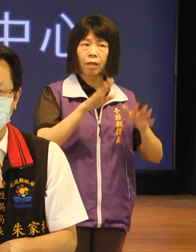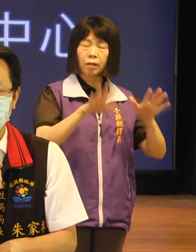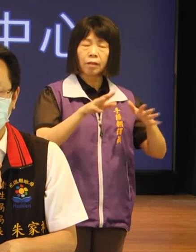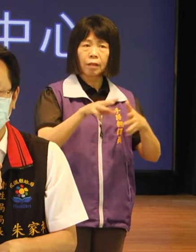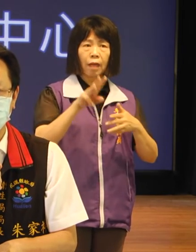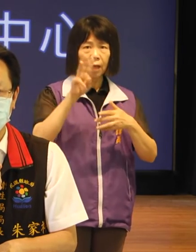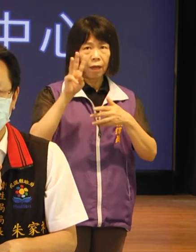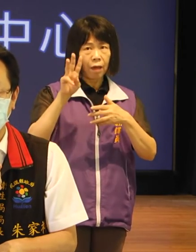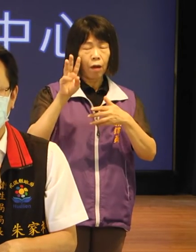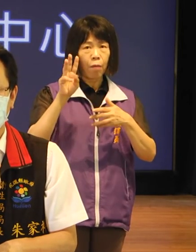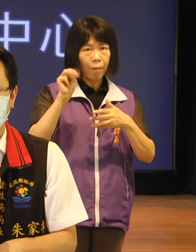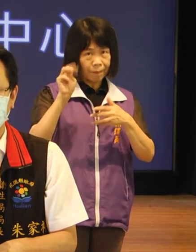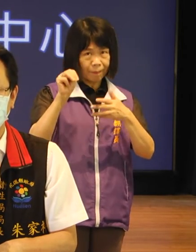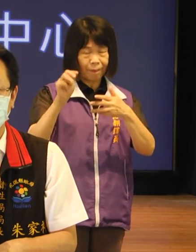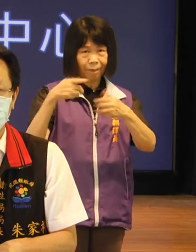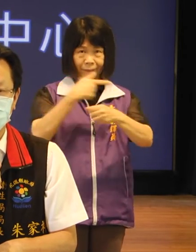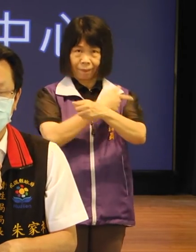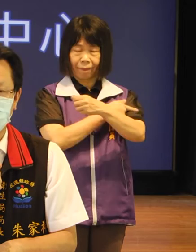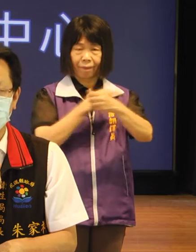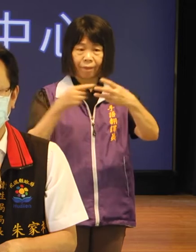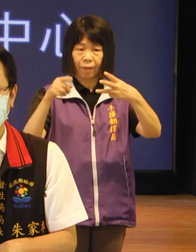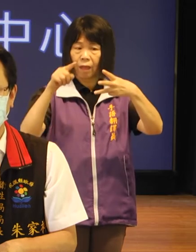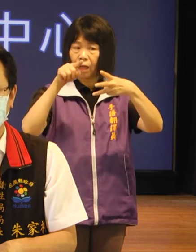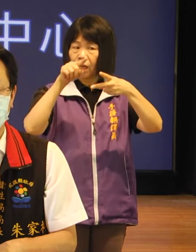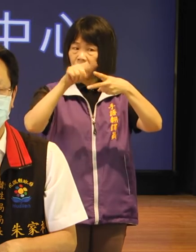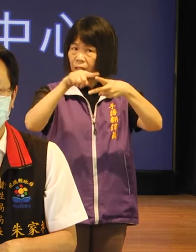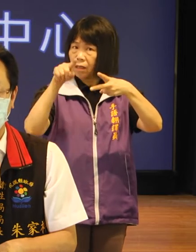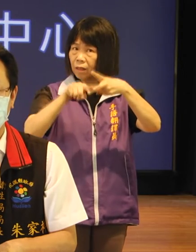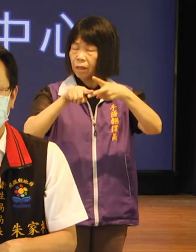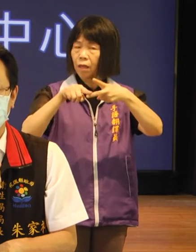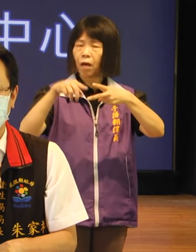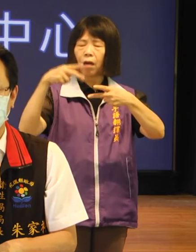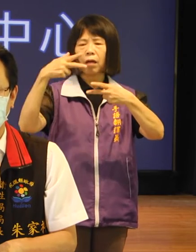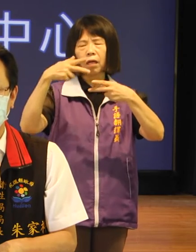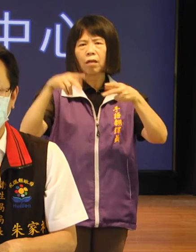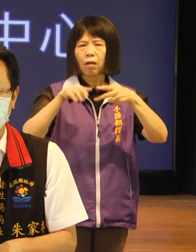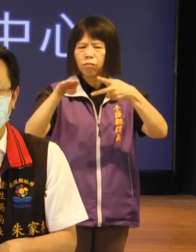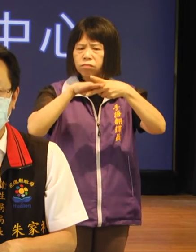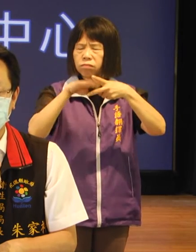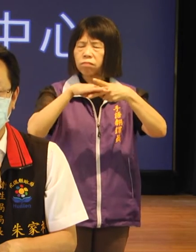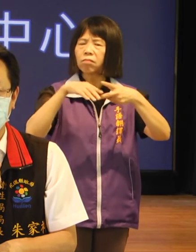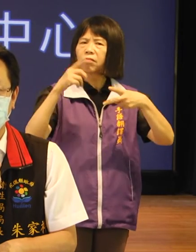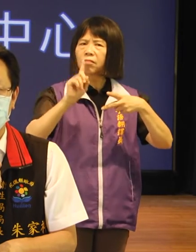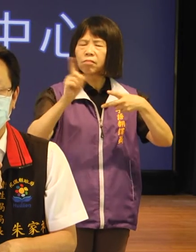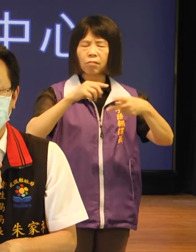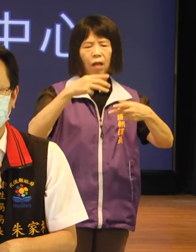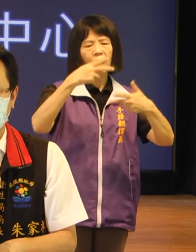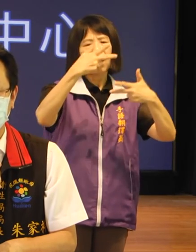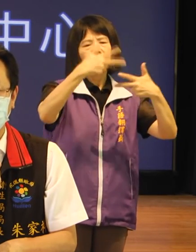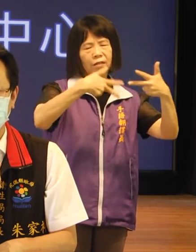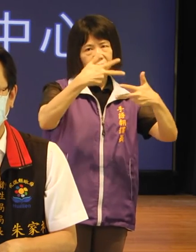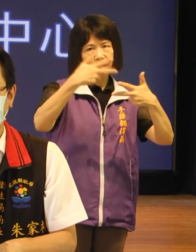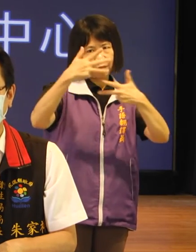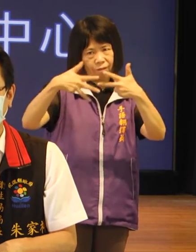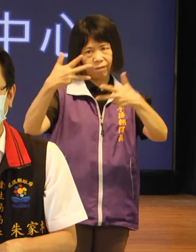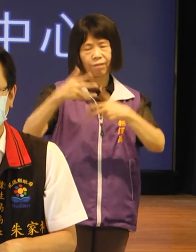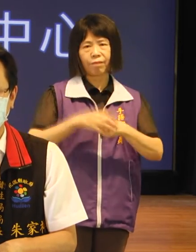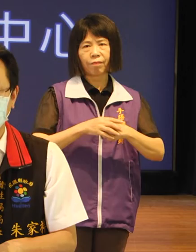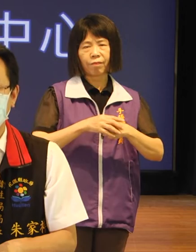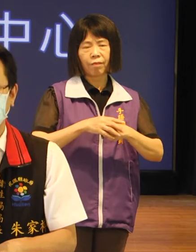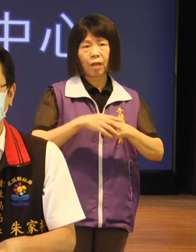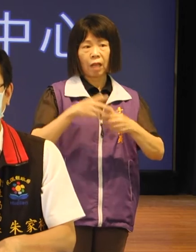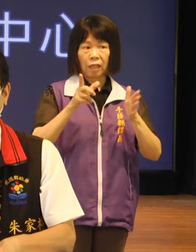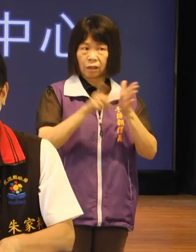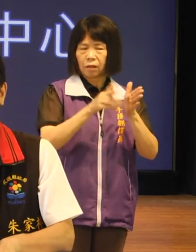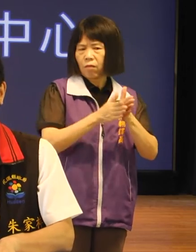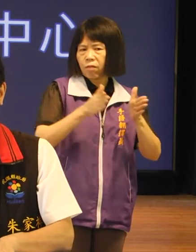隔到7到8周，是因为我想莫德纳的剂量是 BNT 的5倍，所以把间隔拉长一点，对于小孩子产生不良反应的机